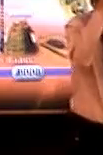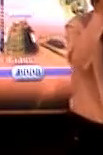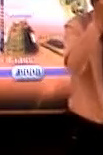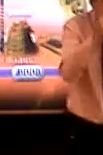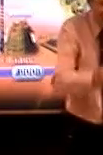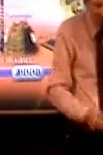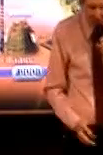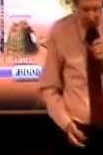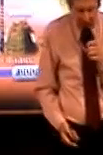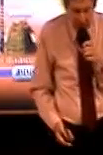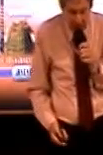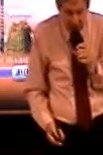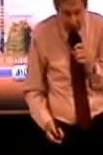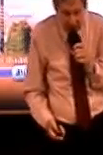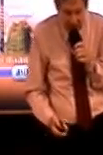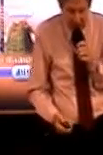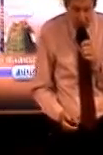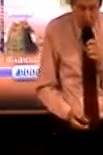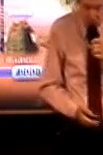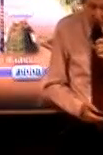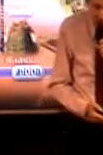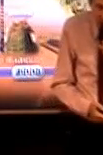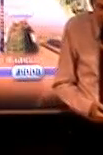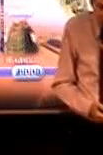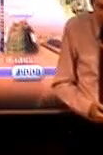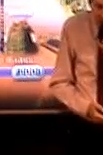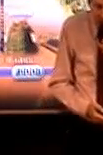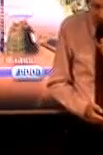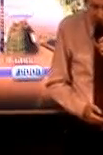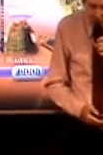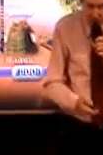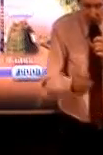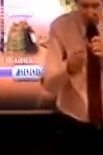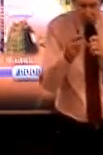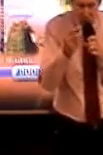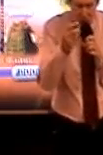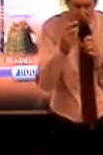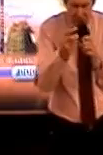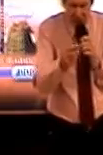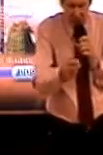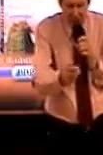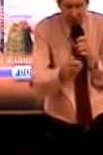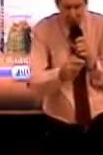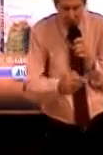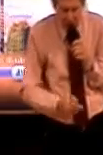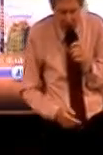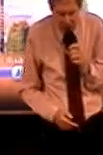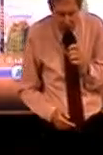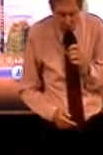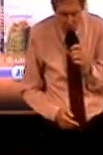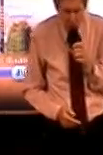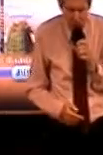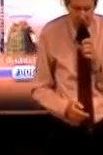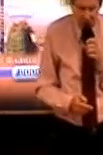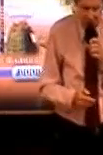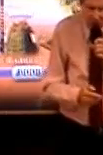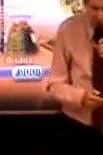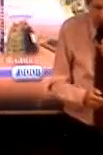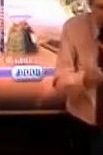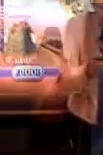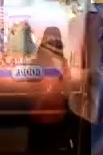fieles y heredarán la patria eterna, el mundo eterno. El versículo 16 de Apocalipsis 1